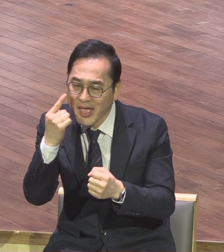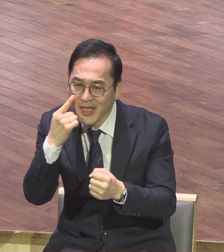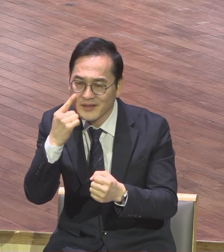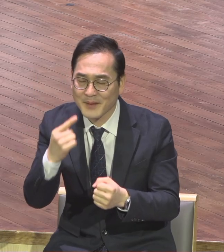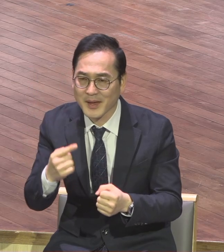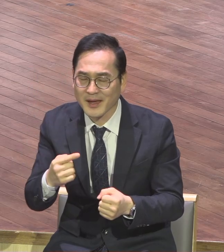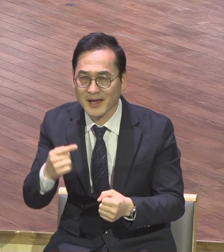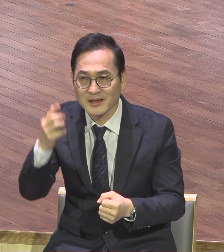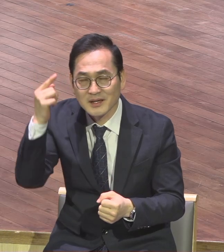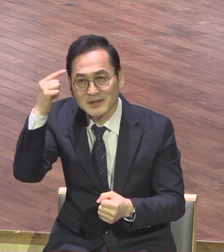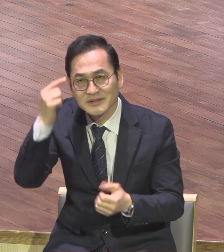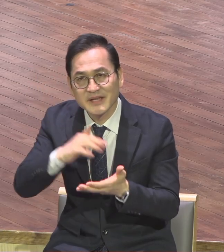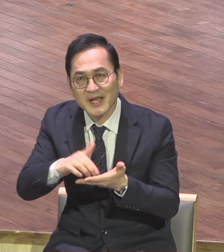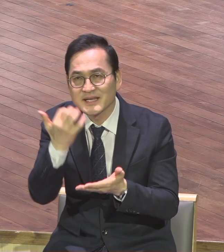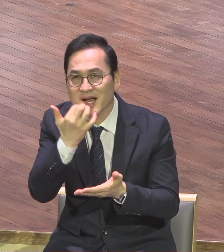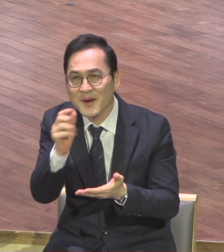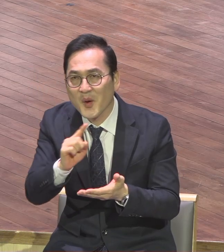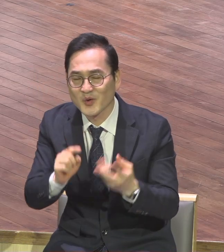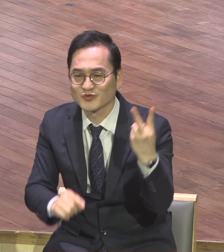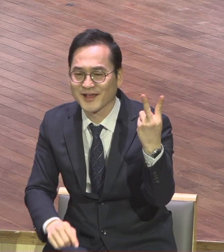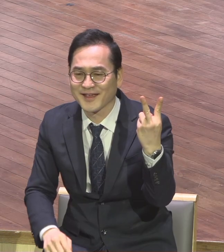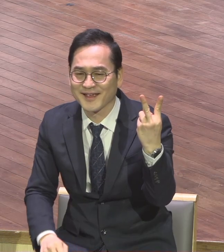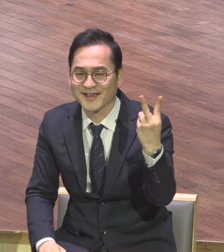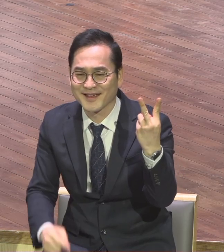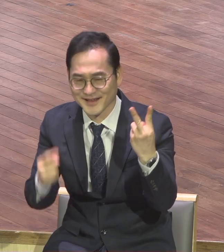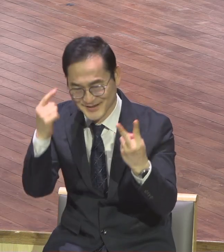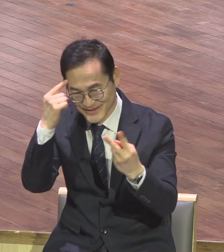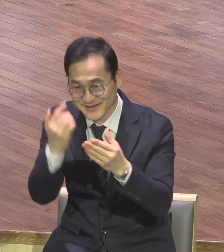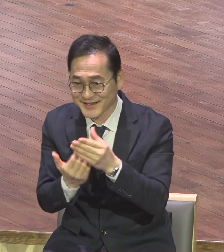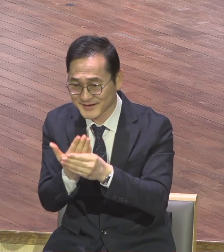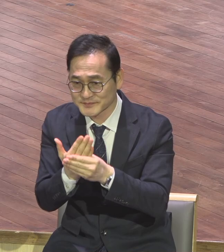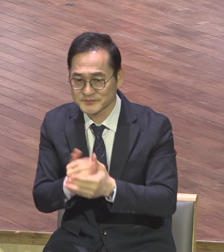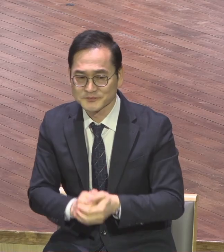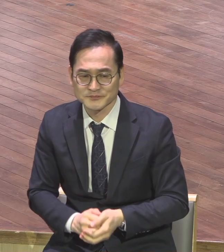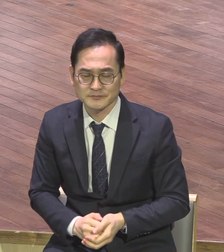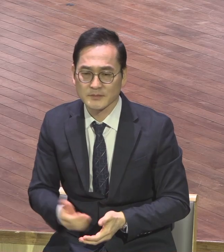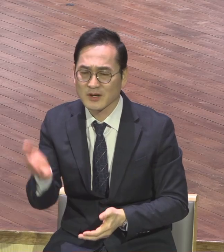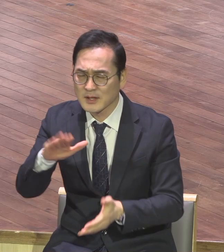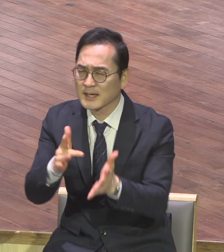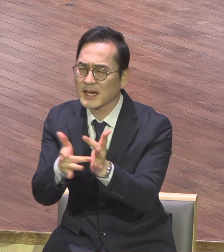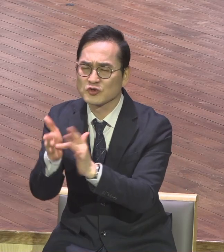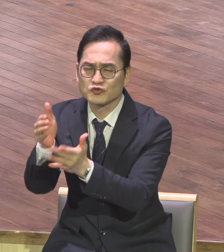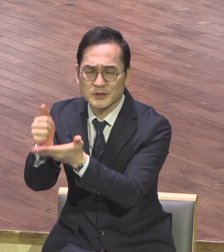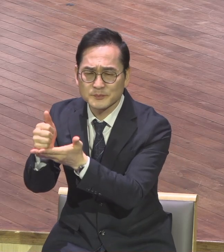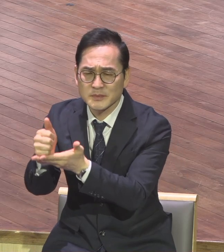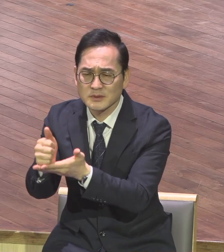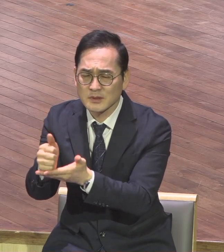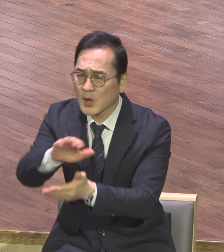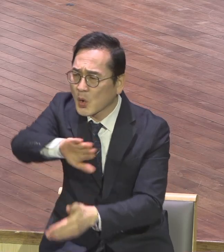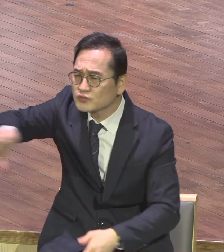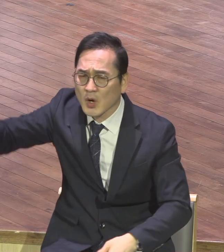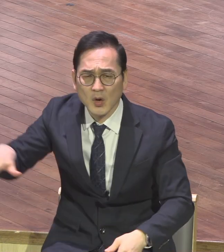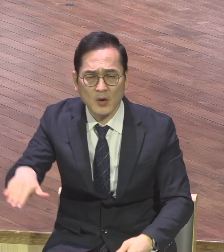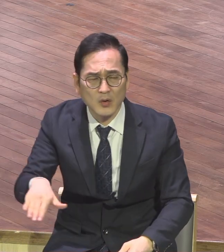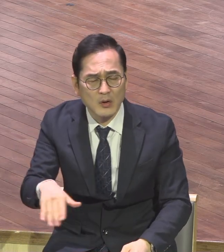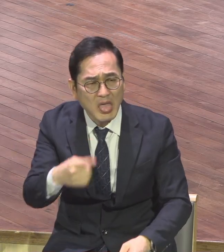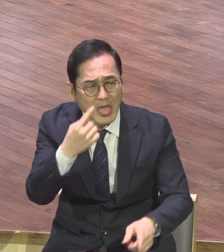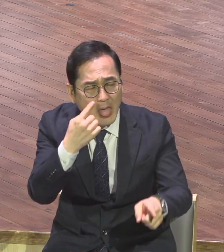그러니까 참 성탄의 주인공인 예수 그리스도는 사라지고